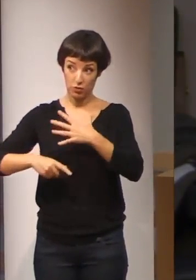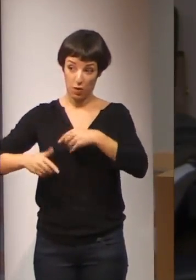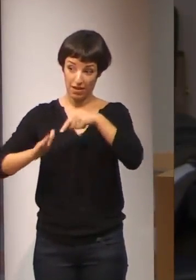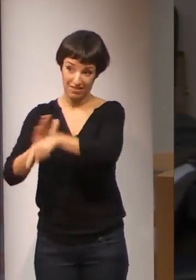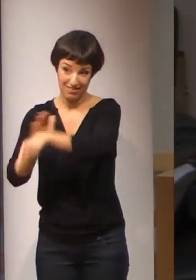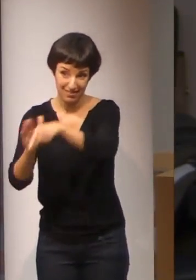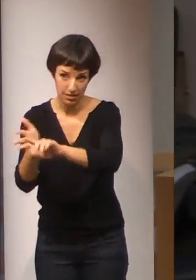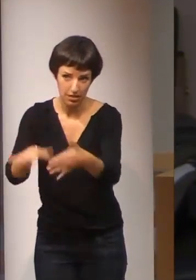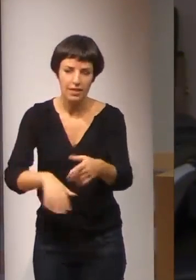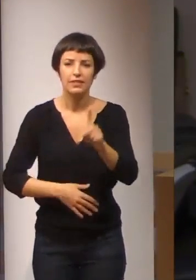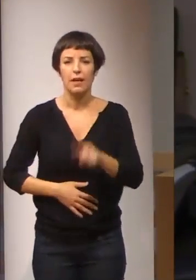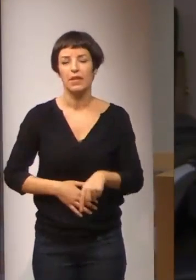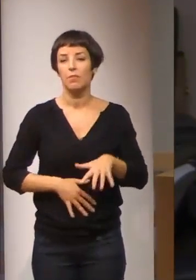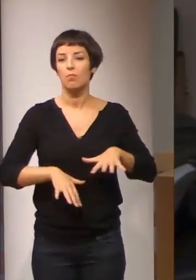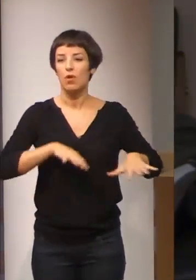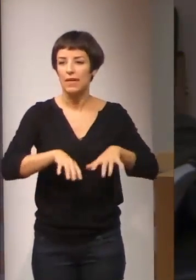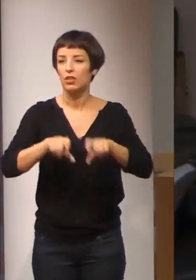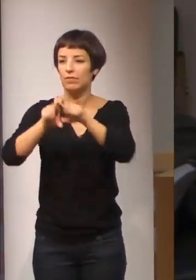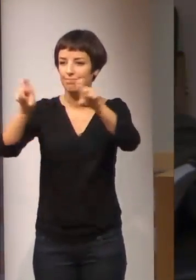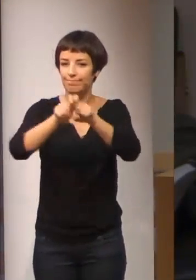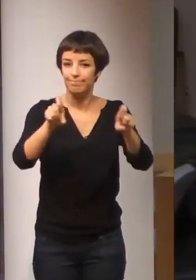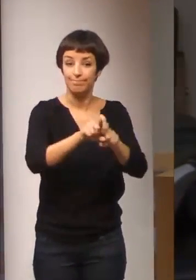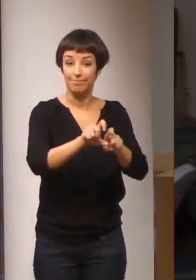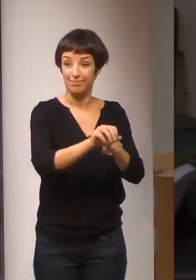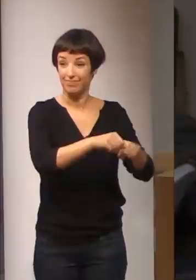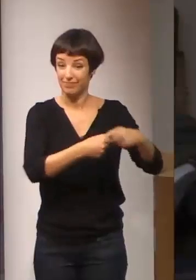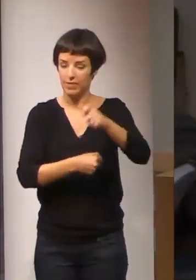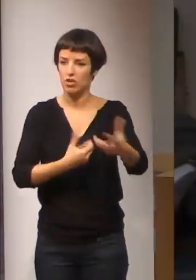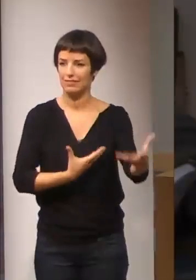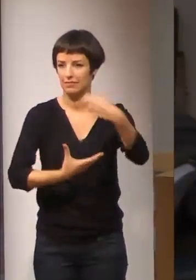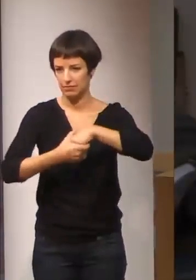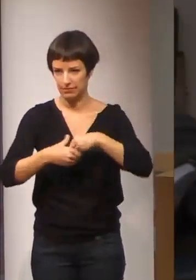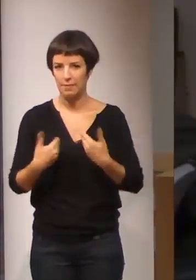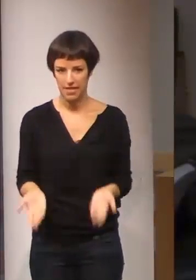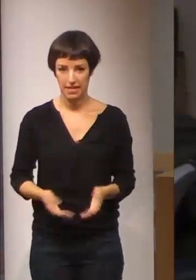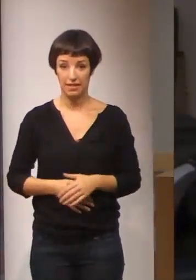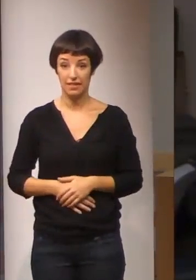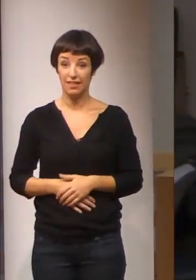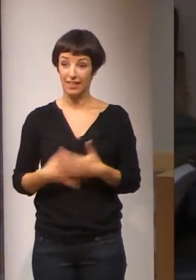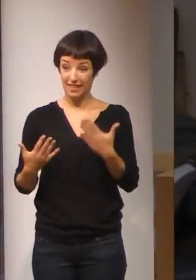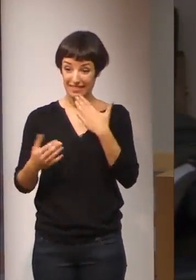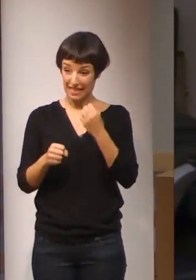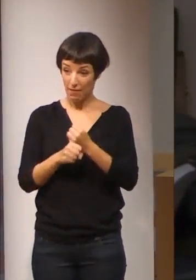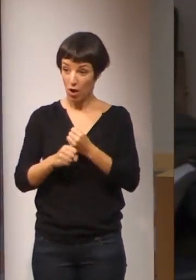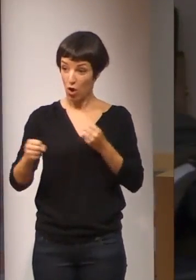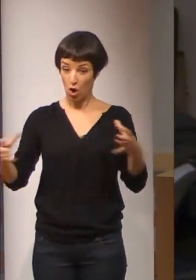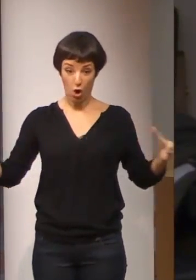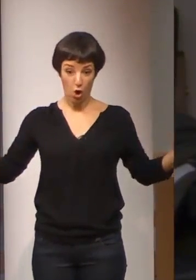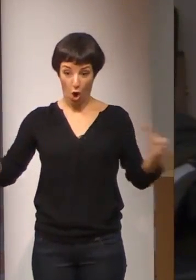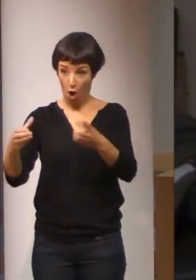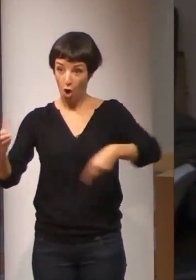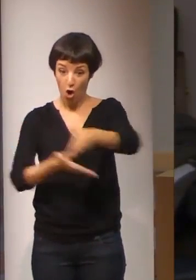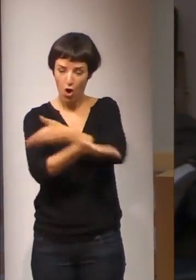implicación del movimiento, de las organizaciones en las que participan todas estas personas. Solo con este trabajo conjunto seremos